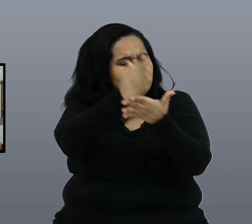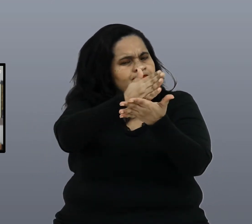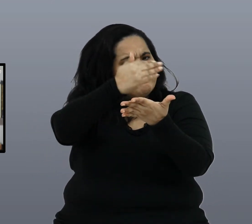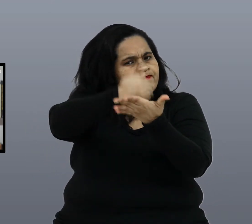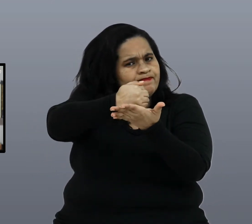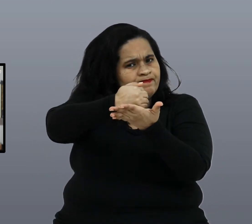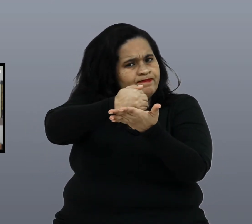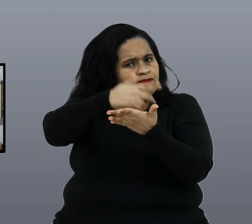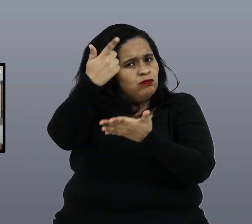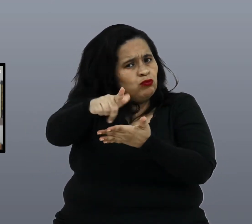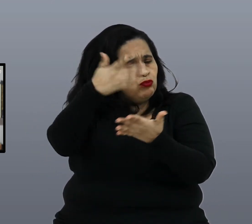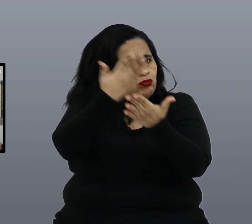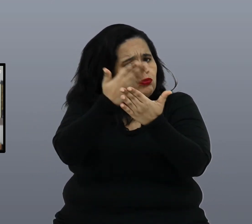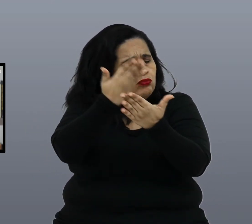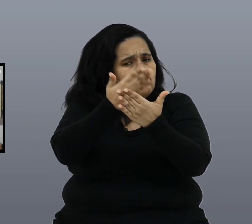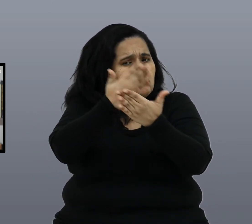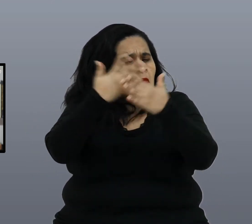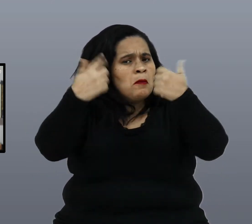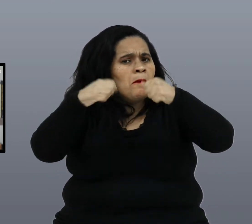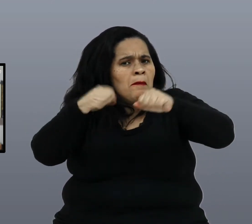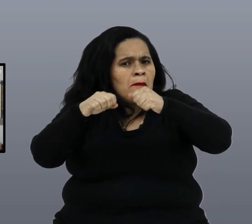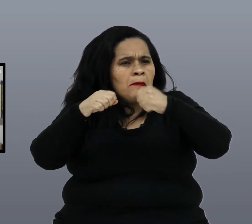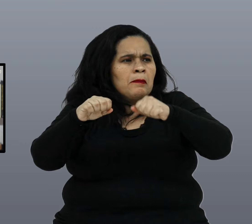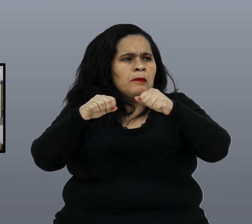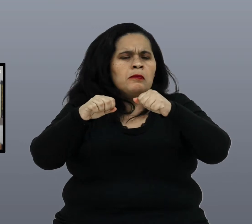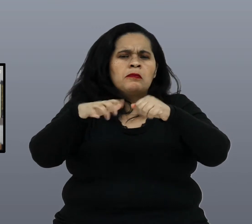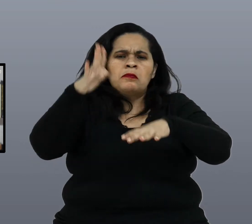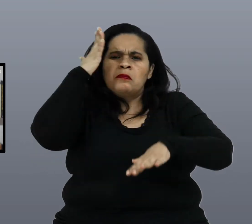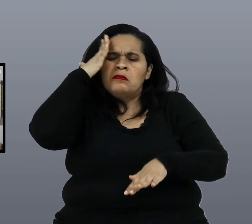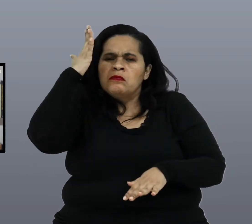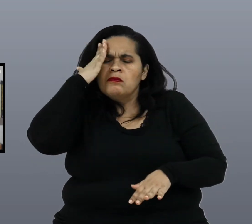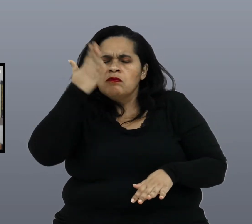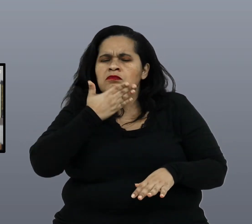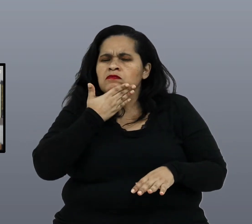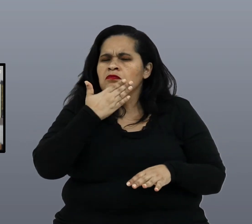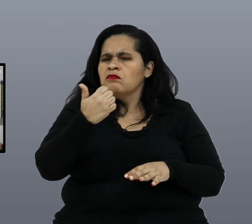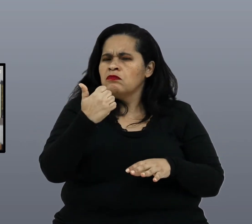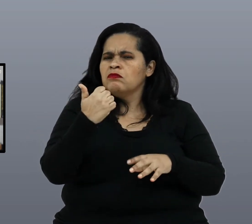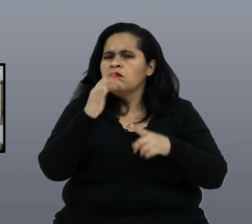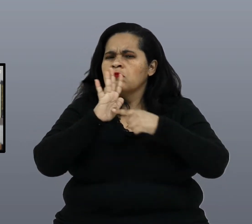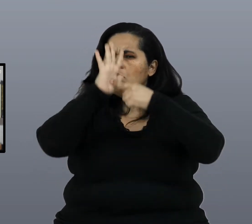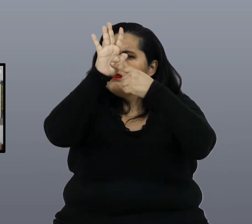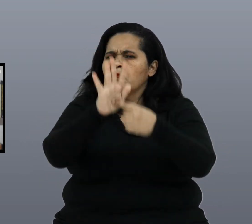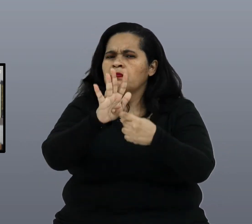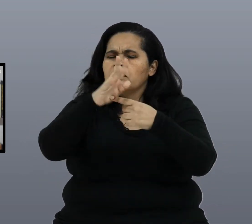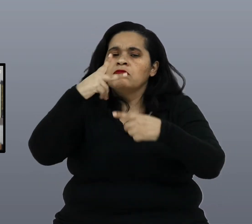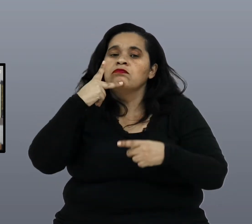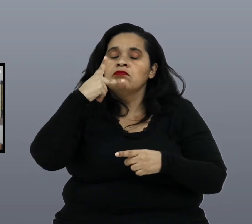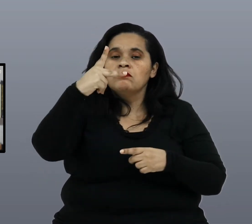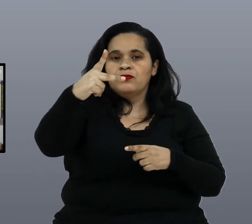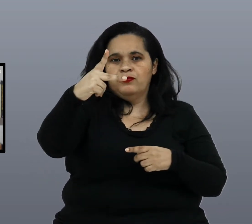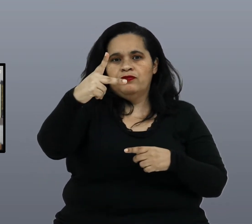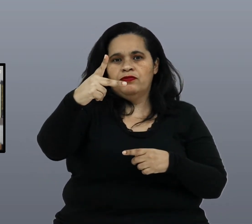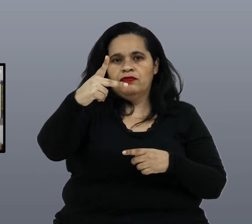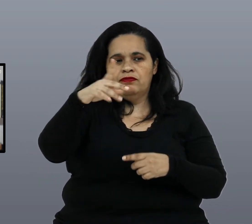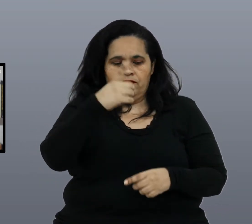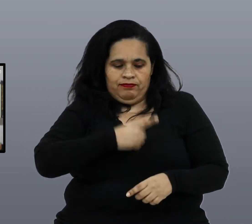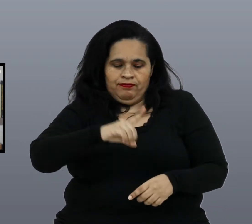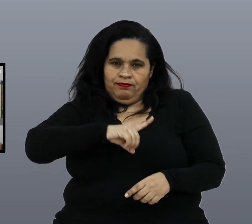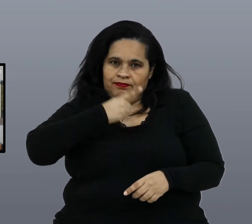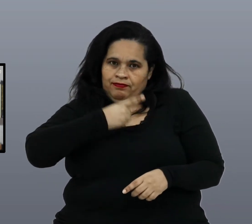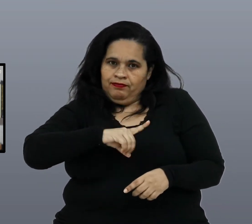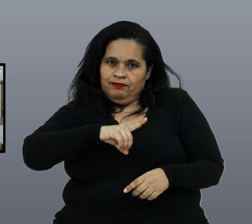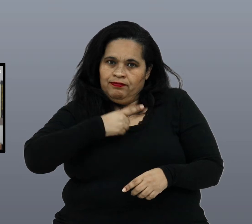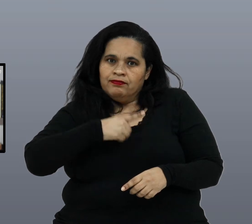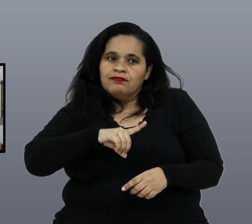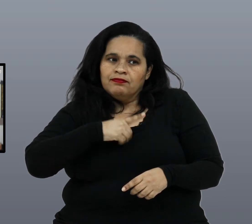estudos, a gente vai ter que estudá-los porque eles são citados, aparecem lá na profecia de Daniel. E para concluir aqui,